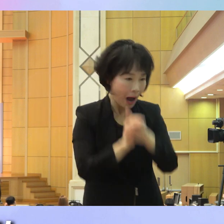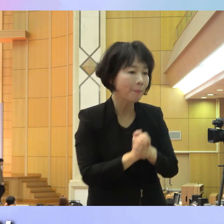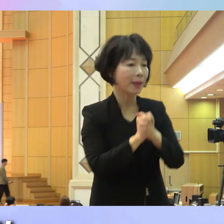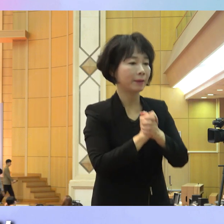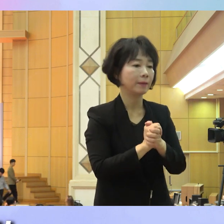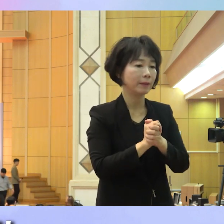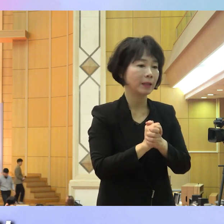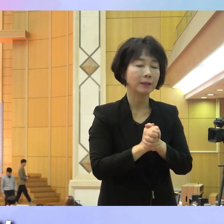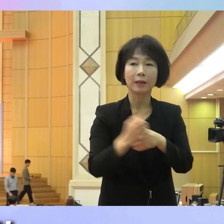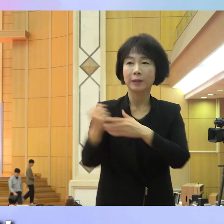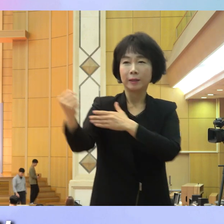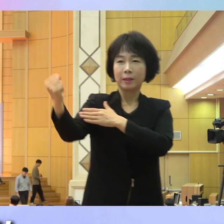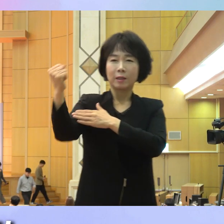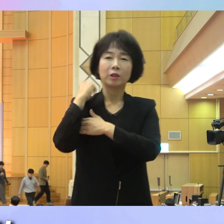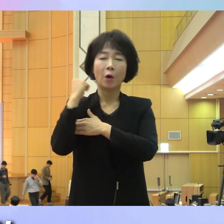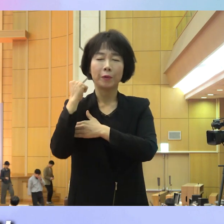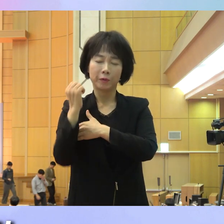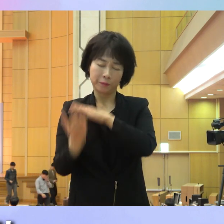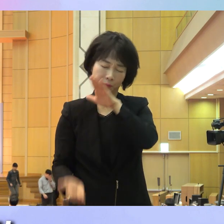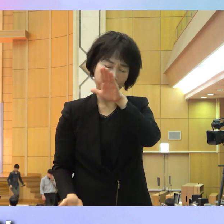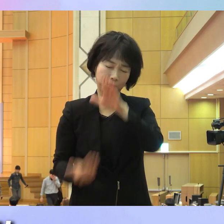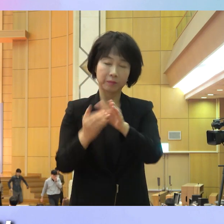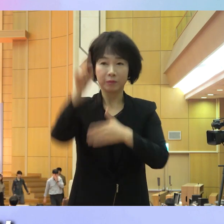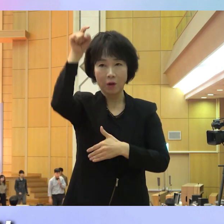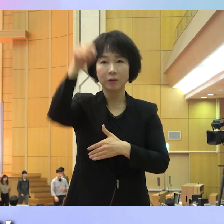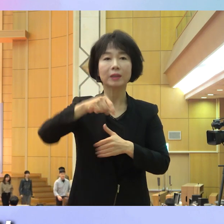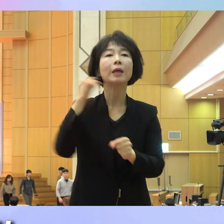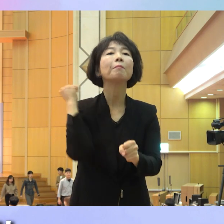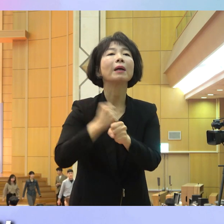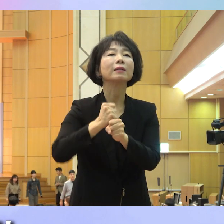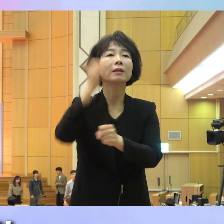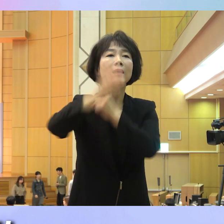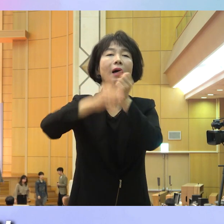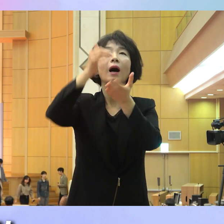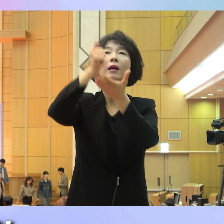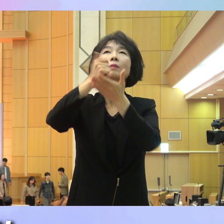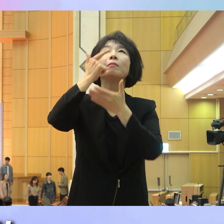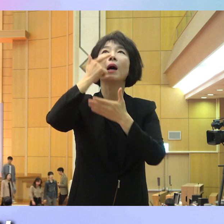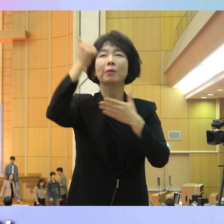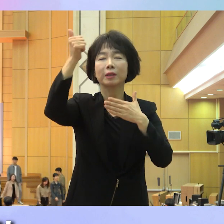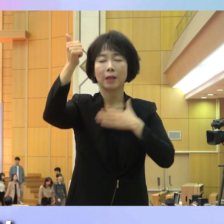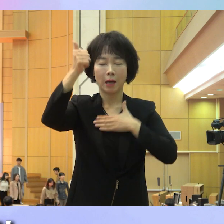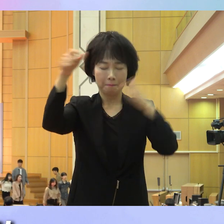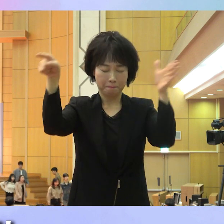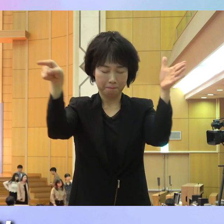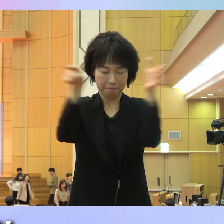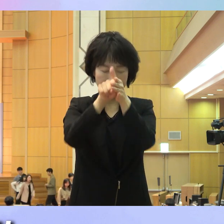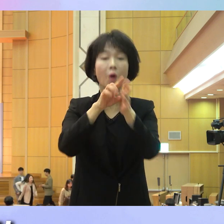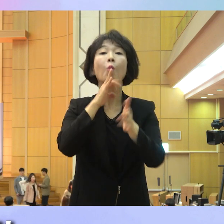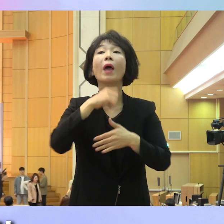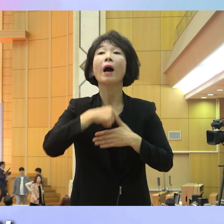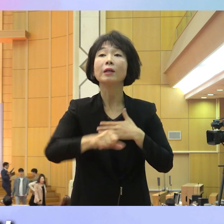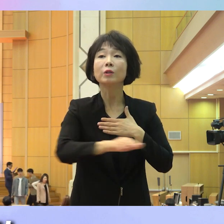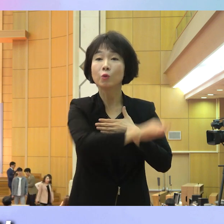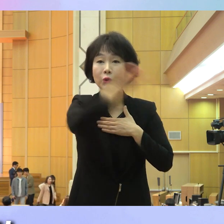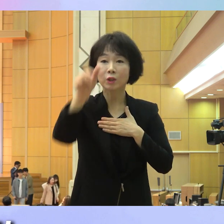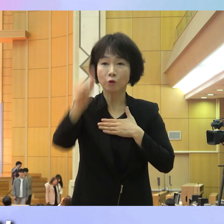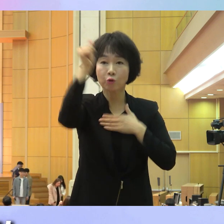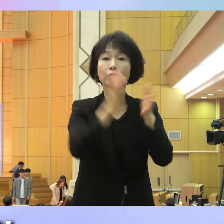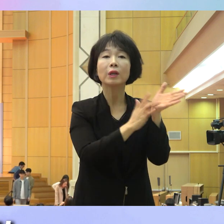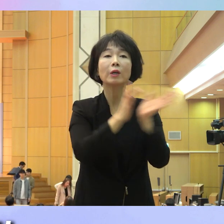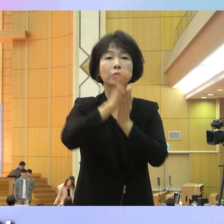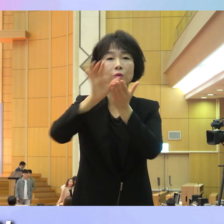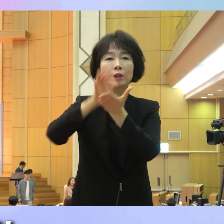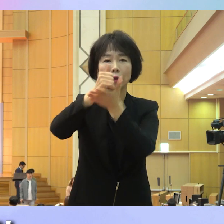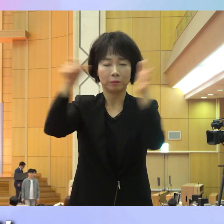아멘. 전능하사 천지를 만드신 하나님 아버지를 내가 믿사오며 그 외아들 우리 주